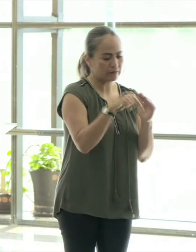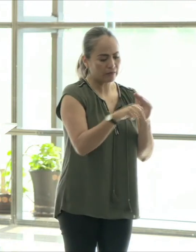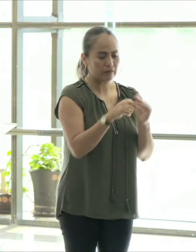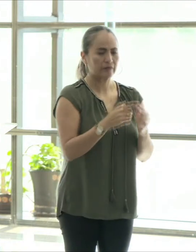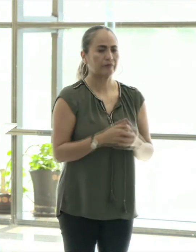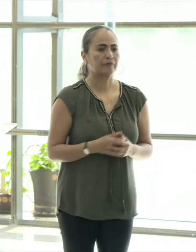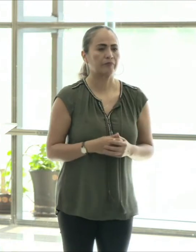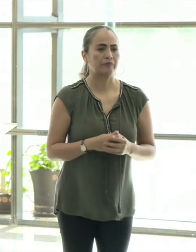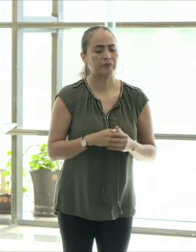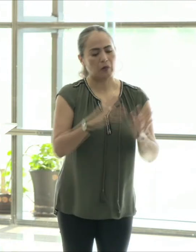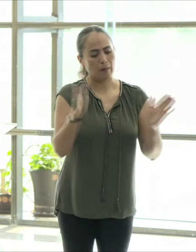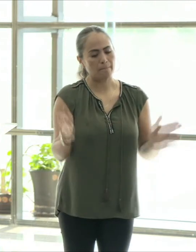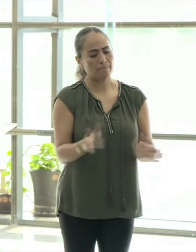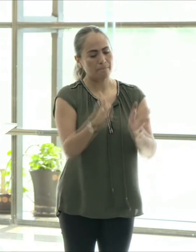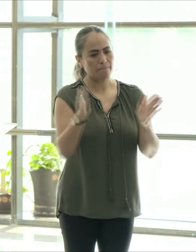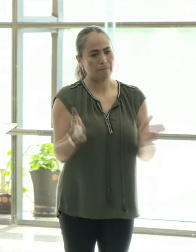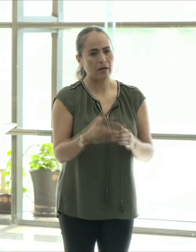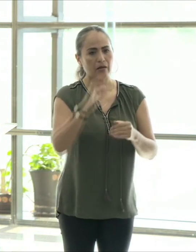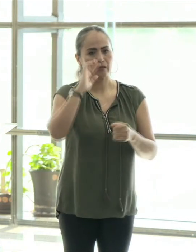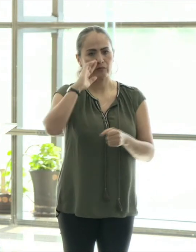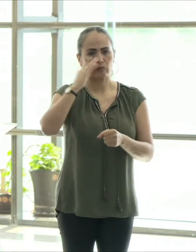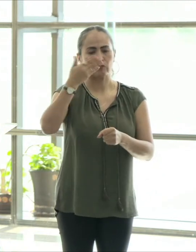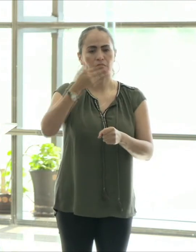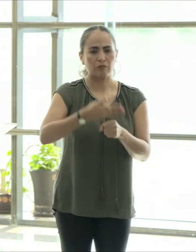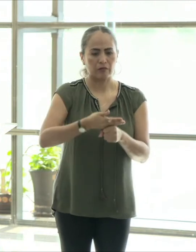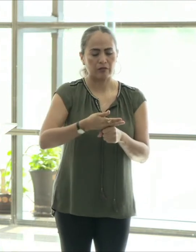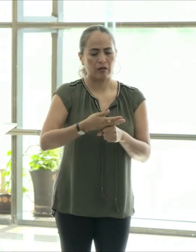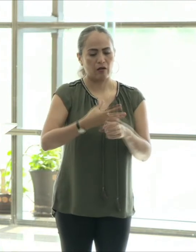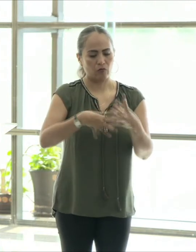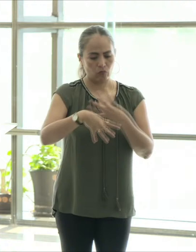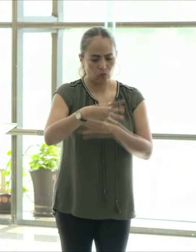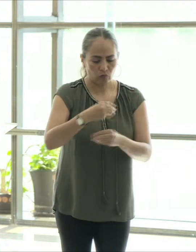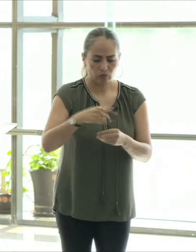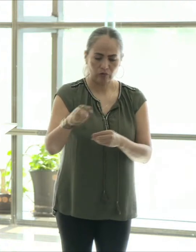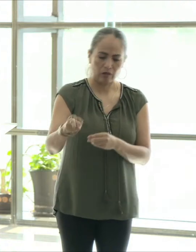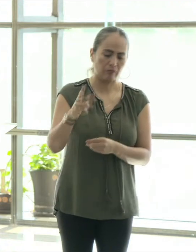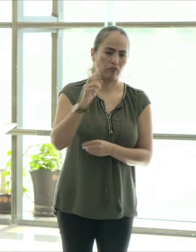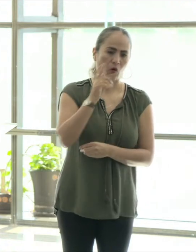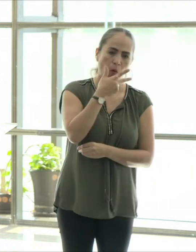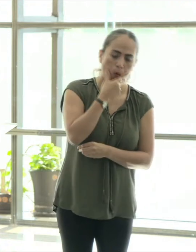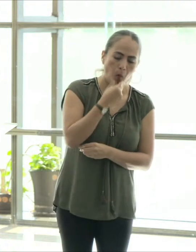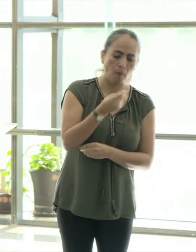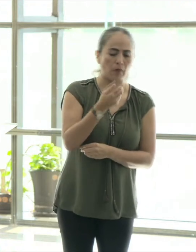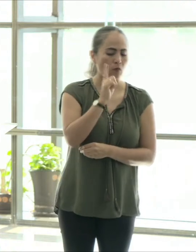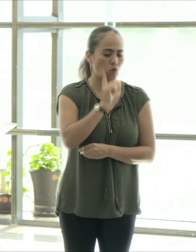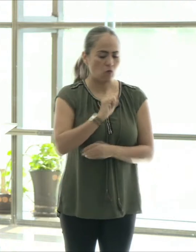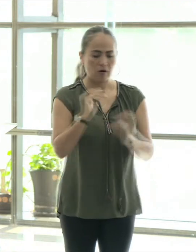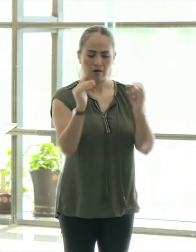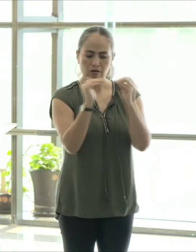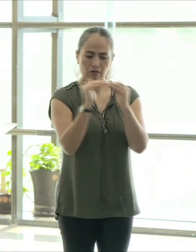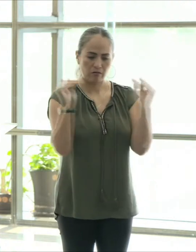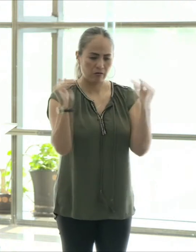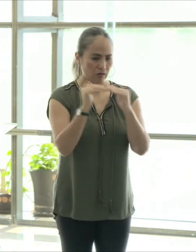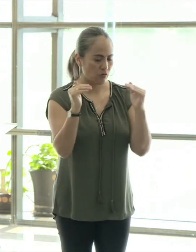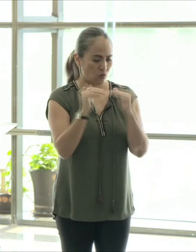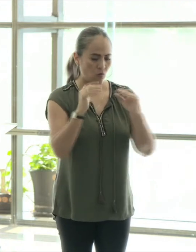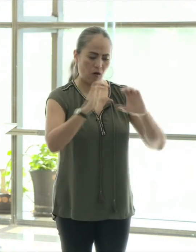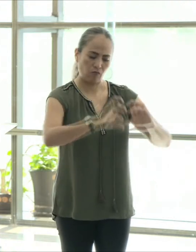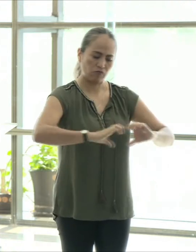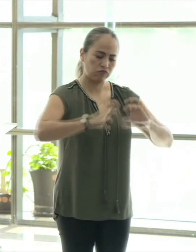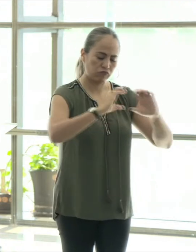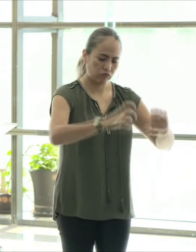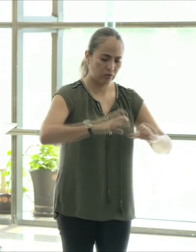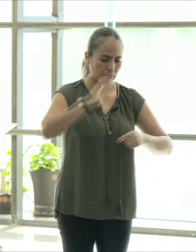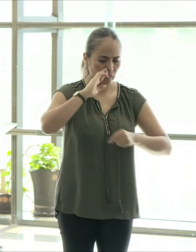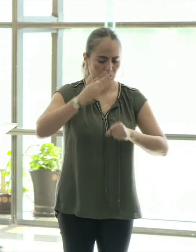fomenten además la responsabilidad compartida de los cuidados Yo creo que es otro de los puntos donde tenemos que remarcar y recalcar